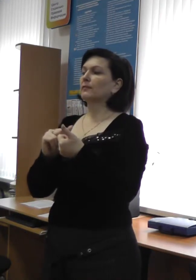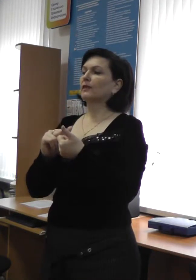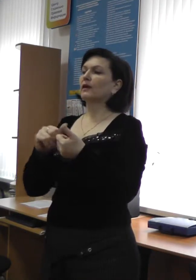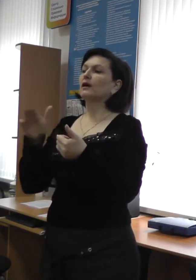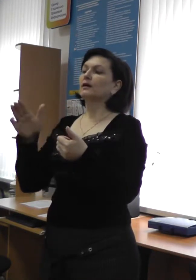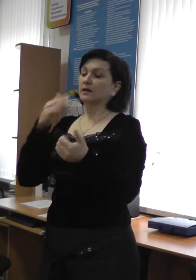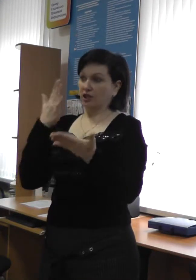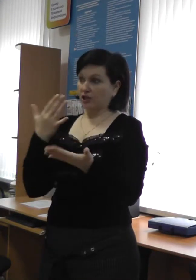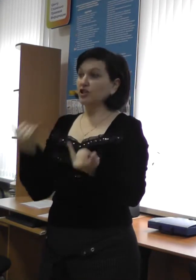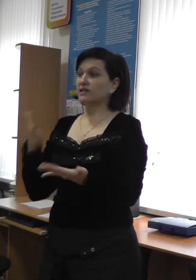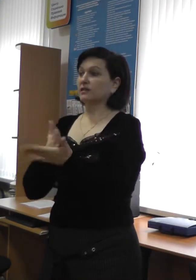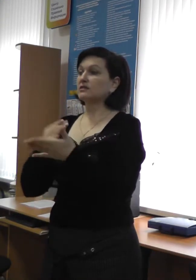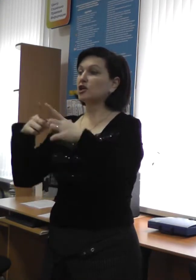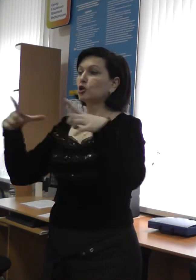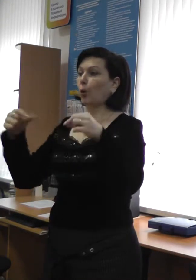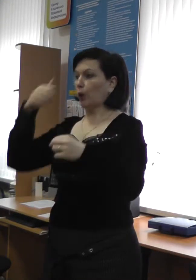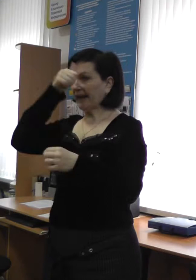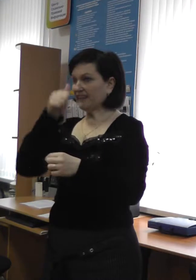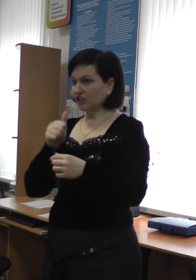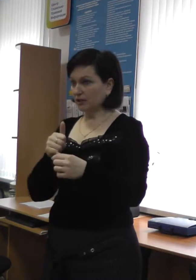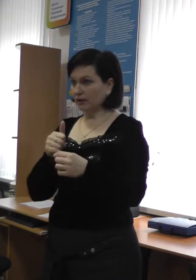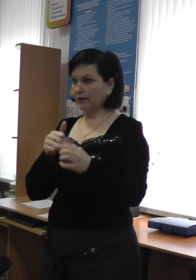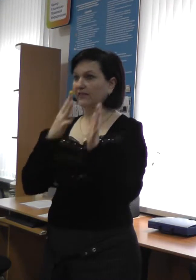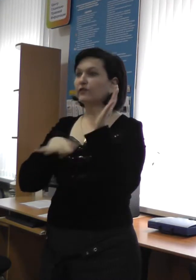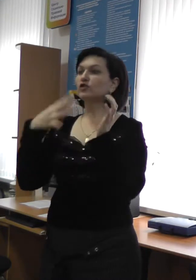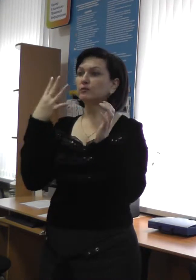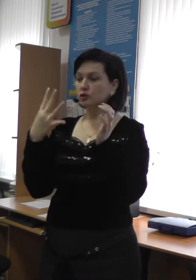греческая школа, которая в 1994 году